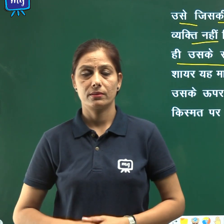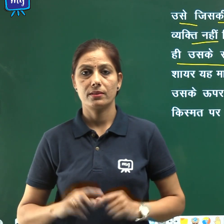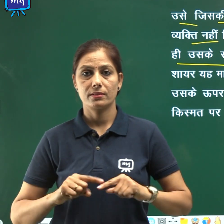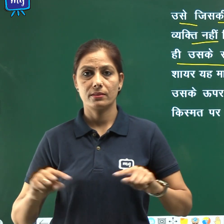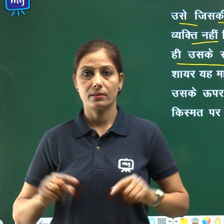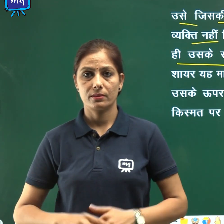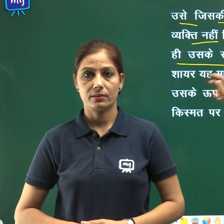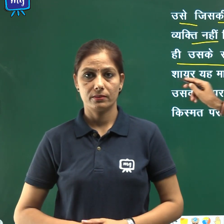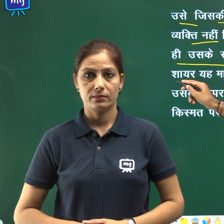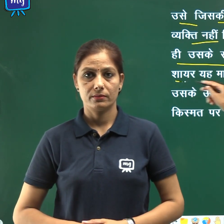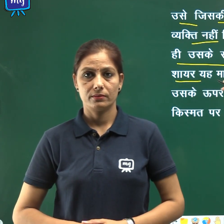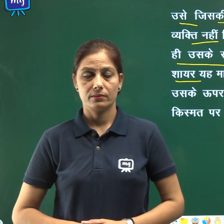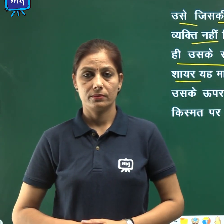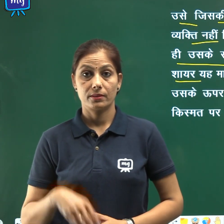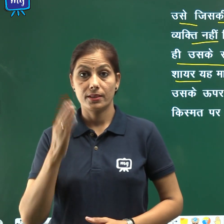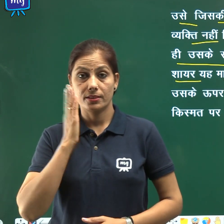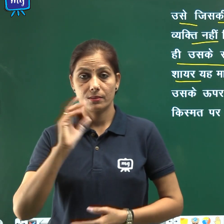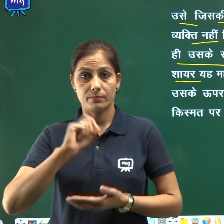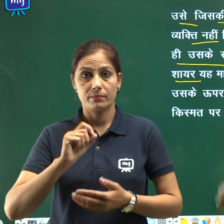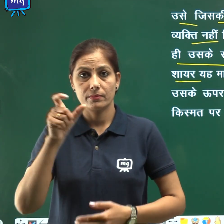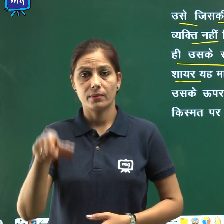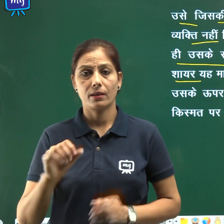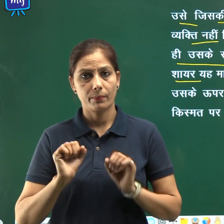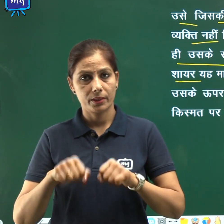इसलिए शायर यह मानता है कि